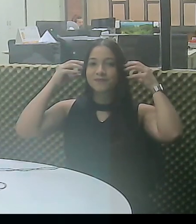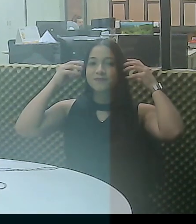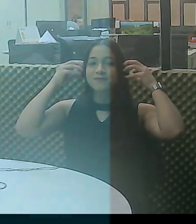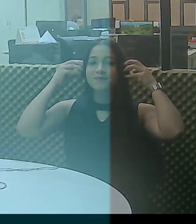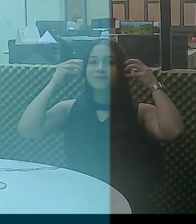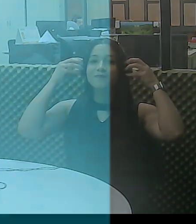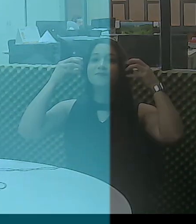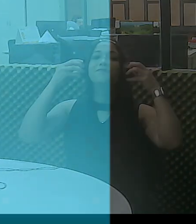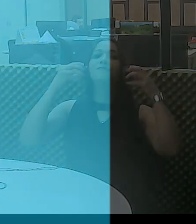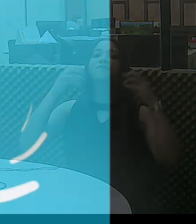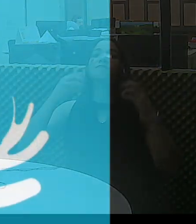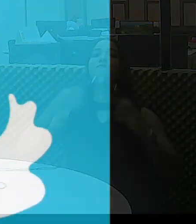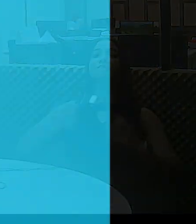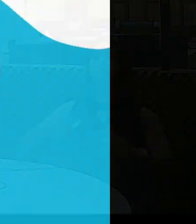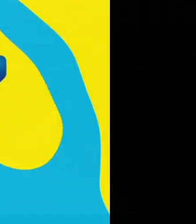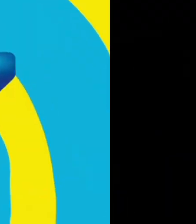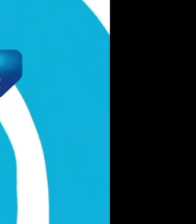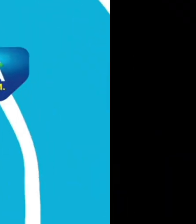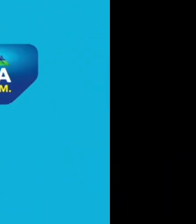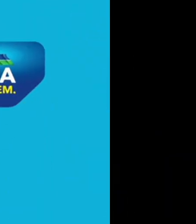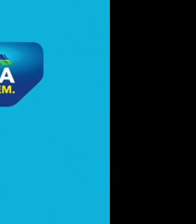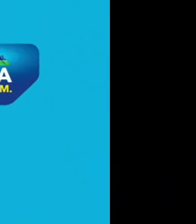redes sociais